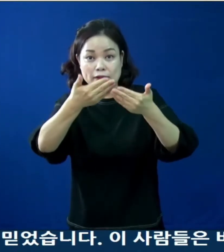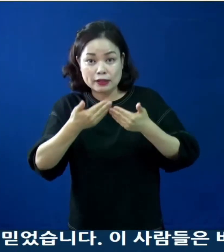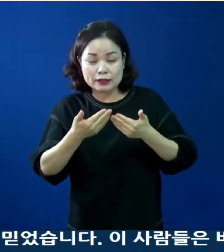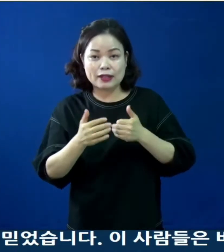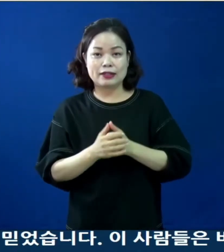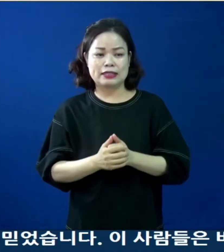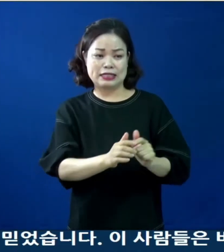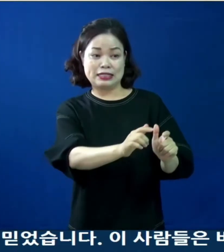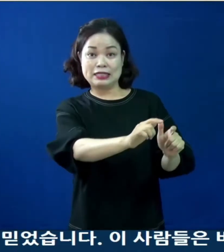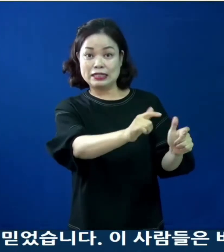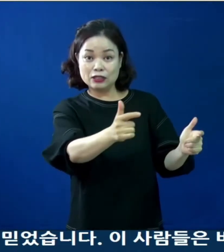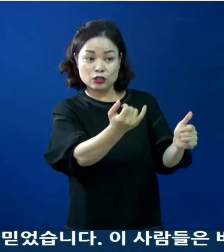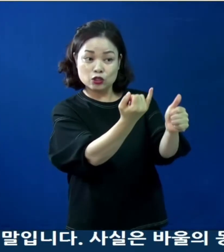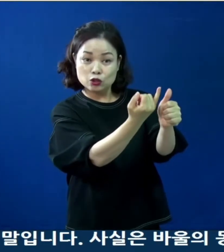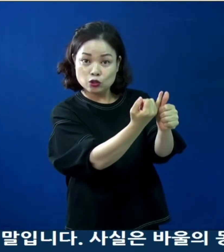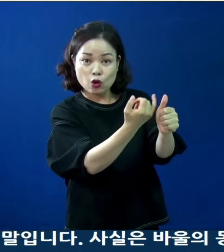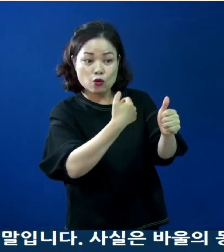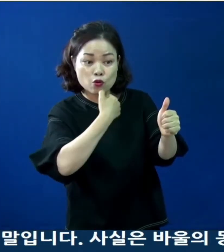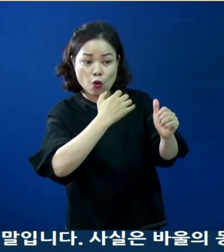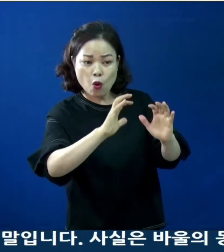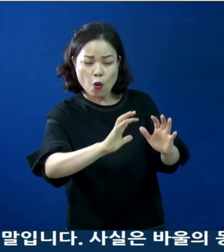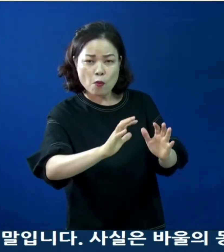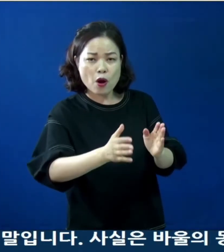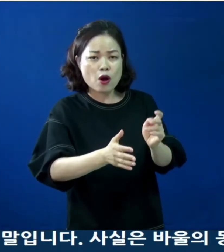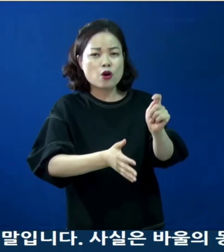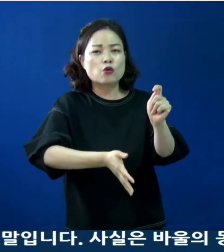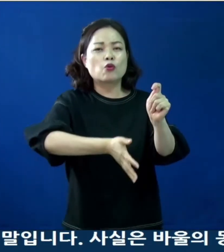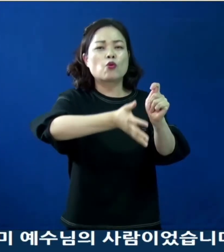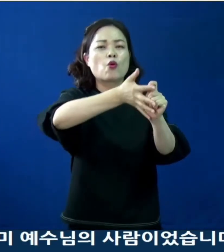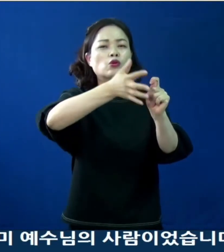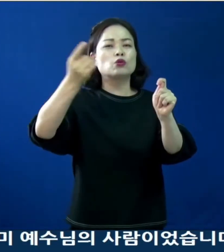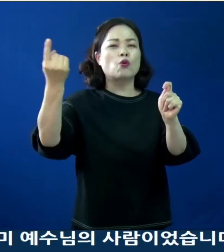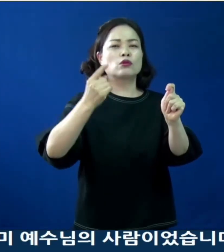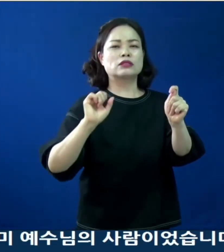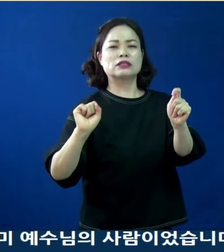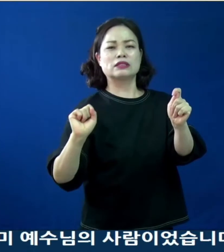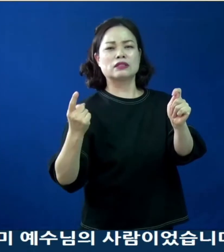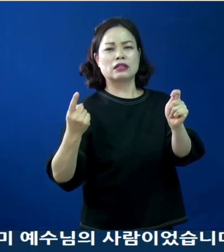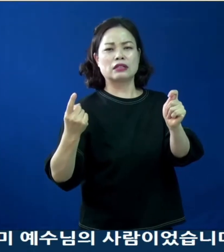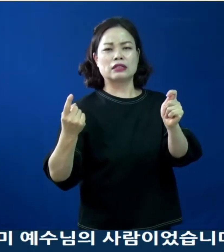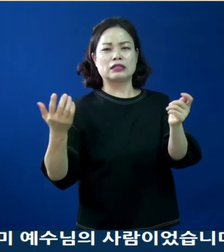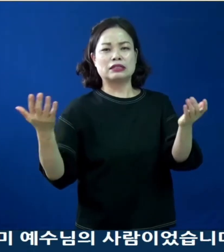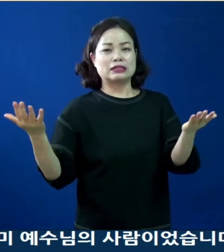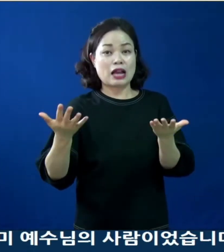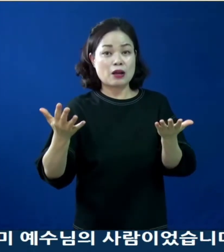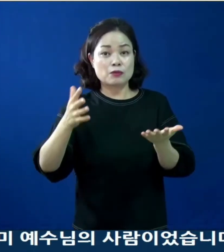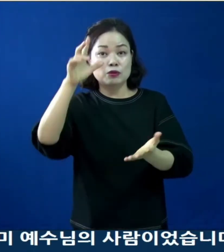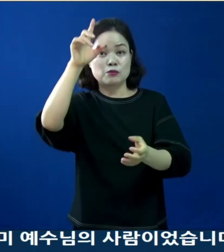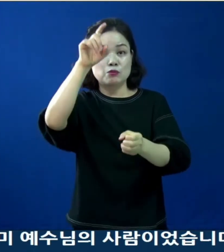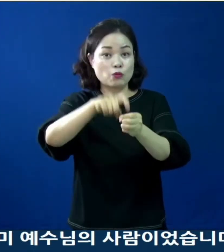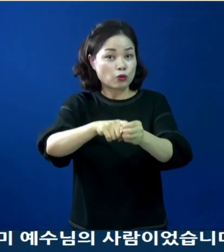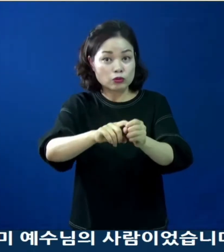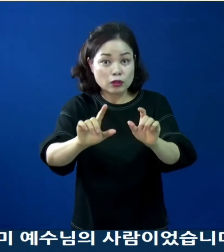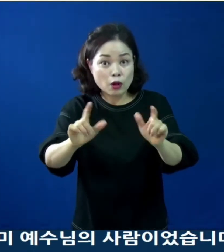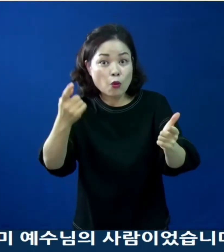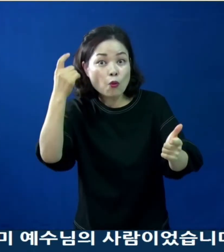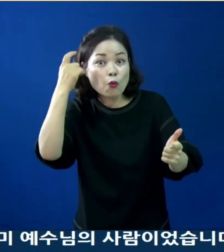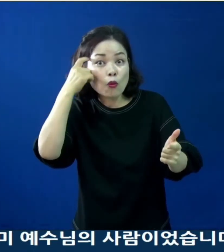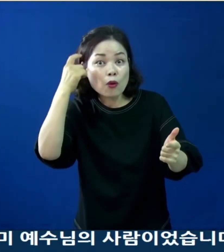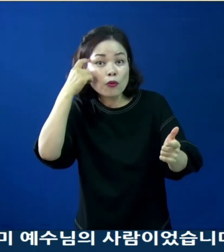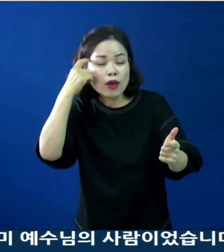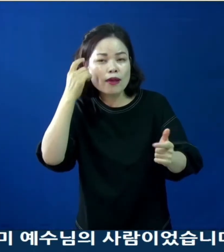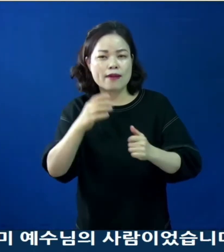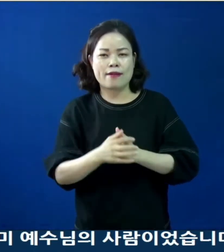자, 이들이 로마에서 고린도로 오게 된 동기는 사업이 목적이 아니었습니다. 왜 왔냐고